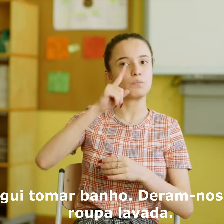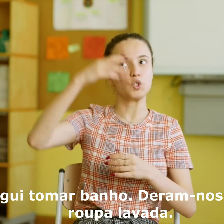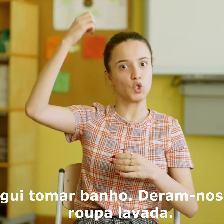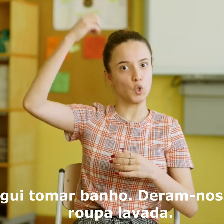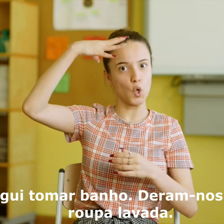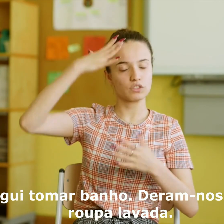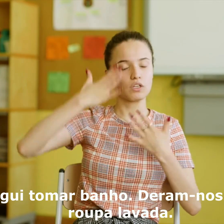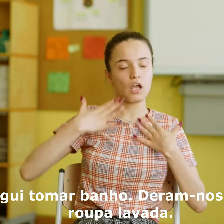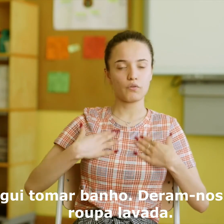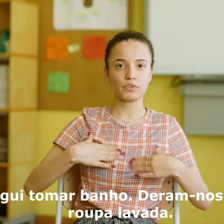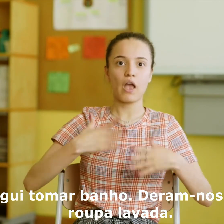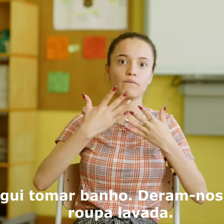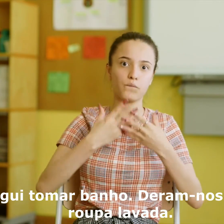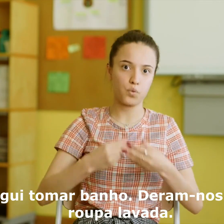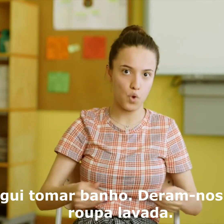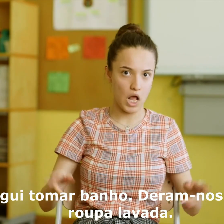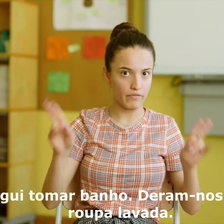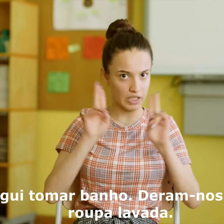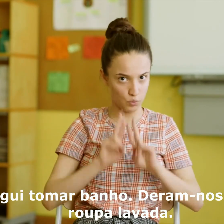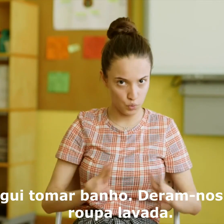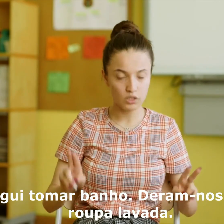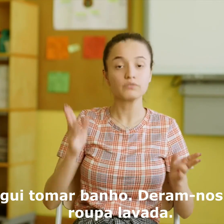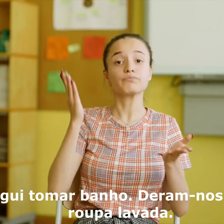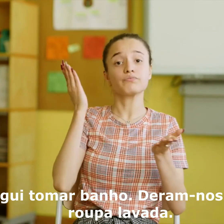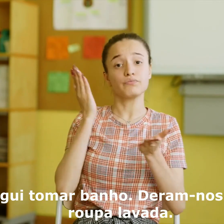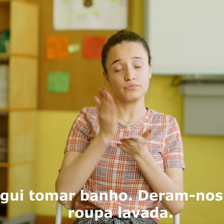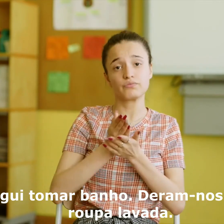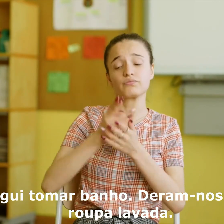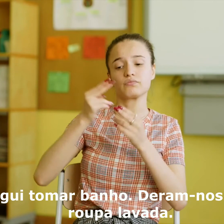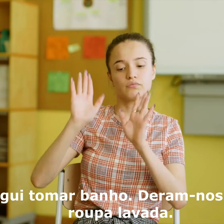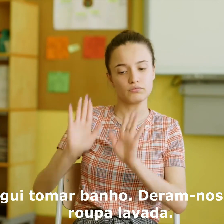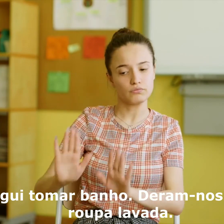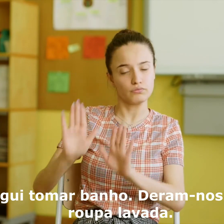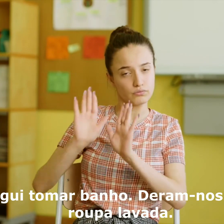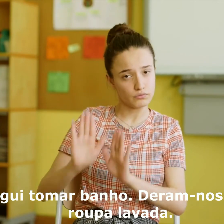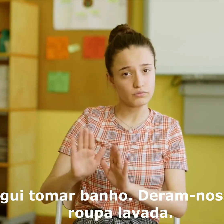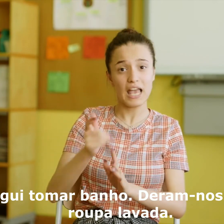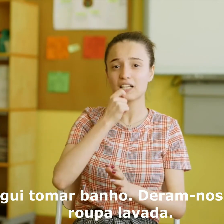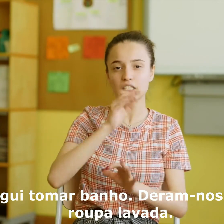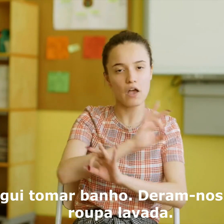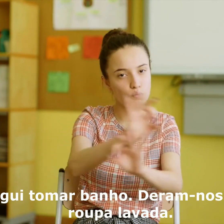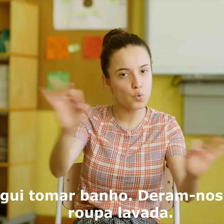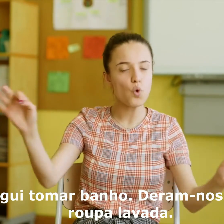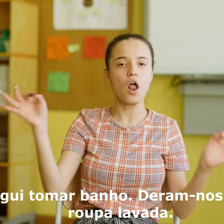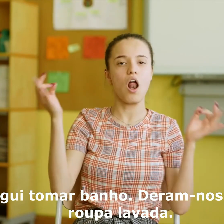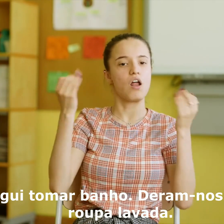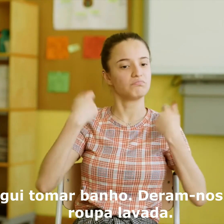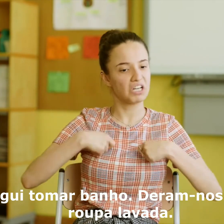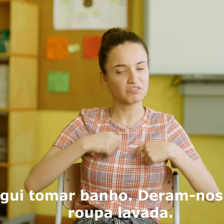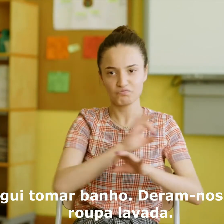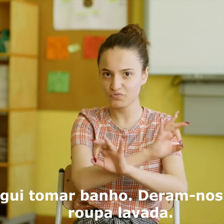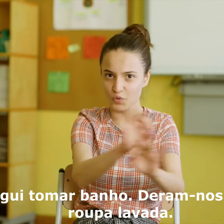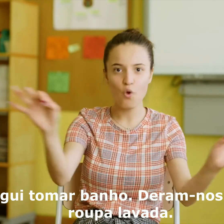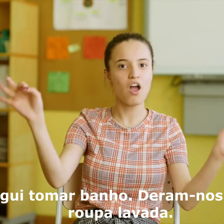Mas pronto, pelo menos consegui tomar banho, o que acalmou um pouco, havia comida para toda a gente, havia roupa.